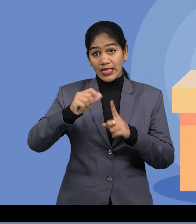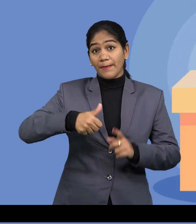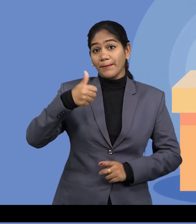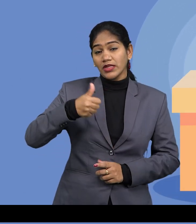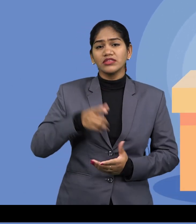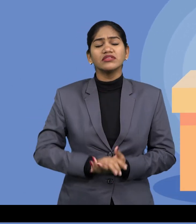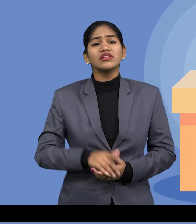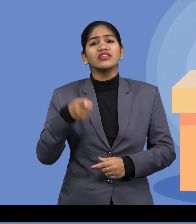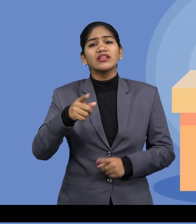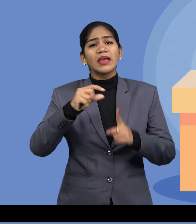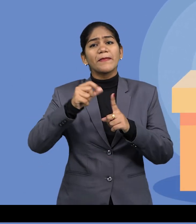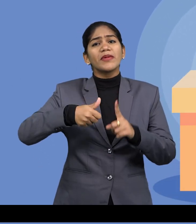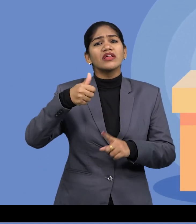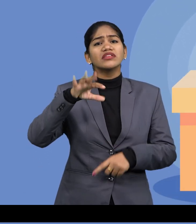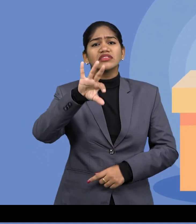దామాషా ప్రాతినిధ్యాన్ని